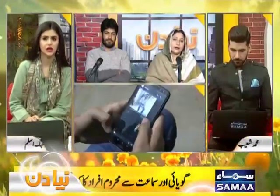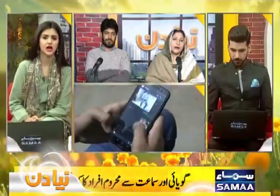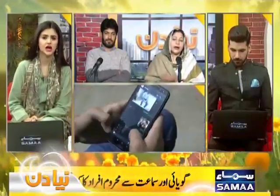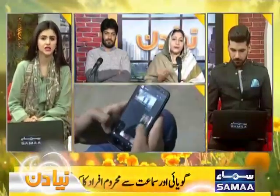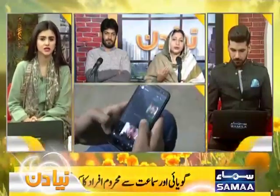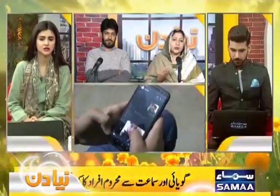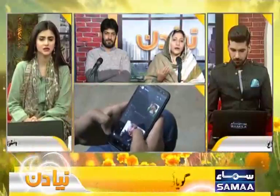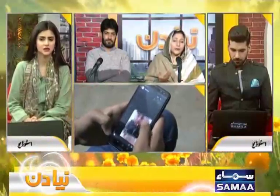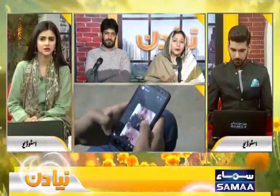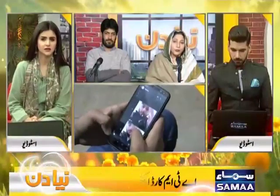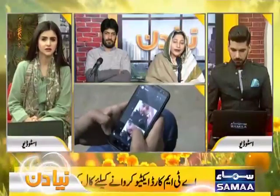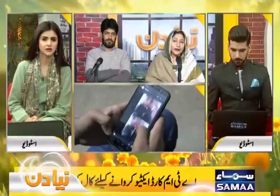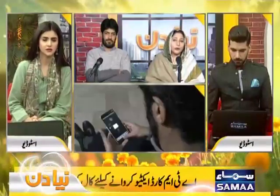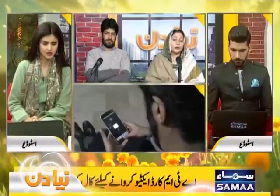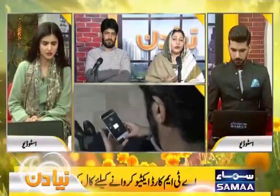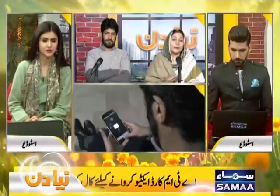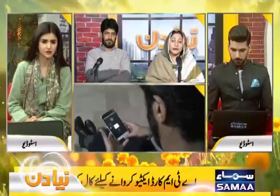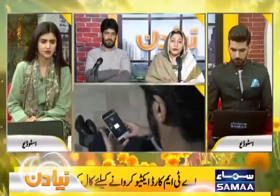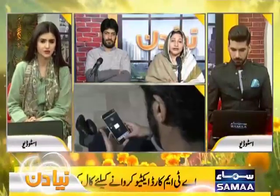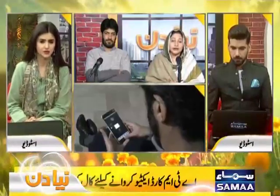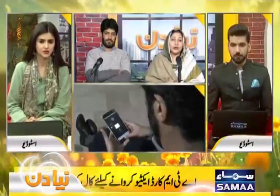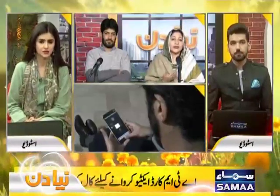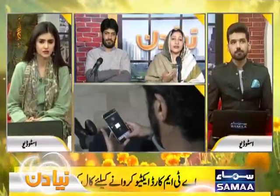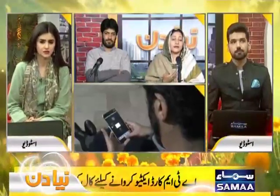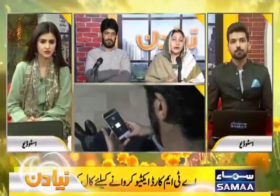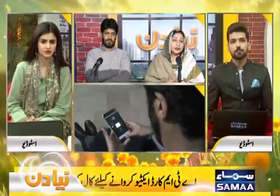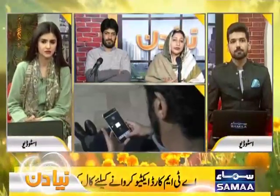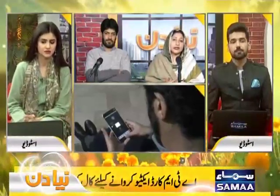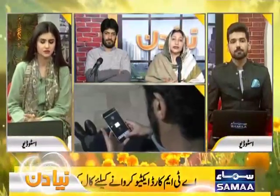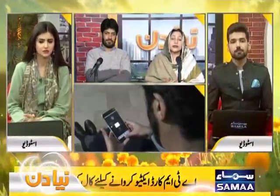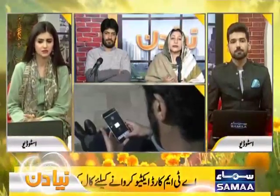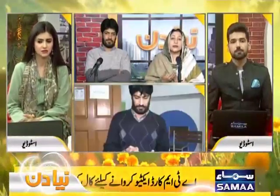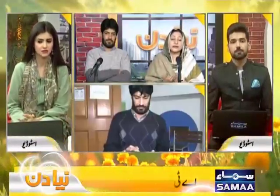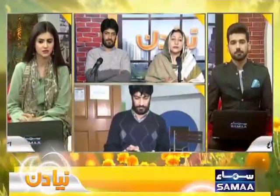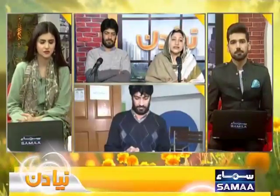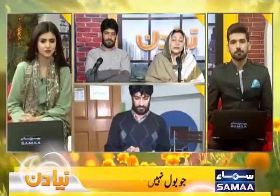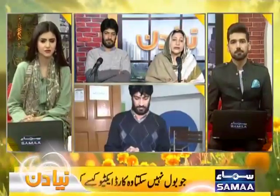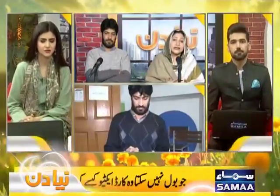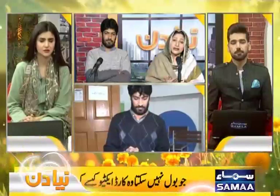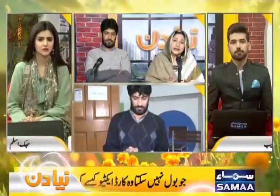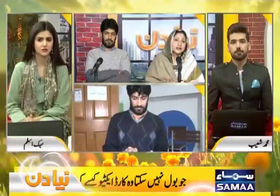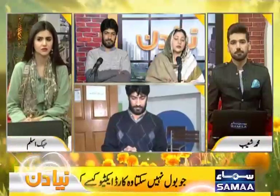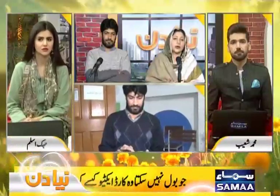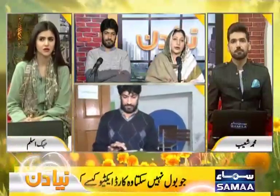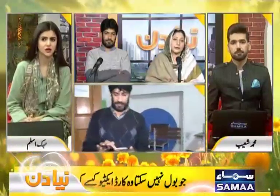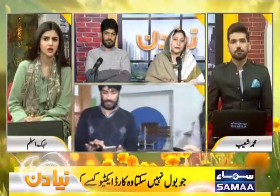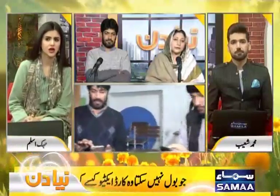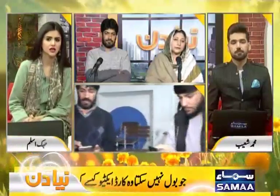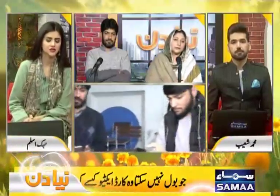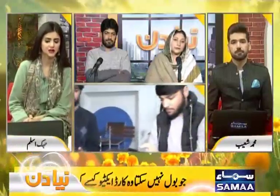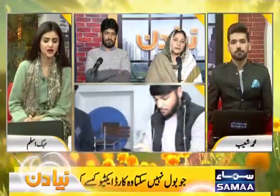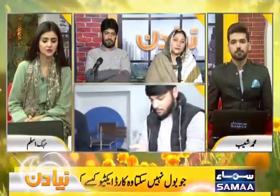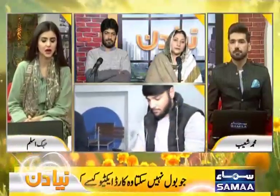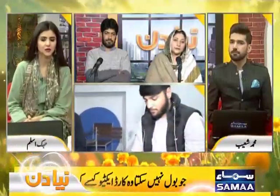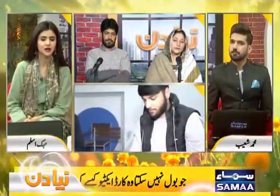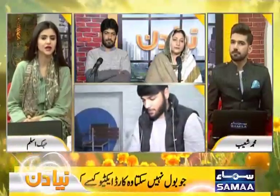फ्रेंडली बनाएं. आपके जो वहाँ पे लोग बैठे हैं उन लोगों को ये पता होना चाहिए, उनके पास ये अवेयरनेस होनी चाहिए कि पर्सन विद डिसेबिलिटी के साथ कैसे सलूक करना है.